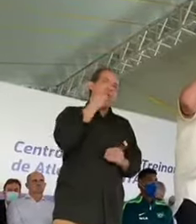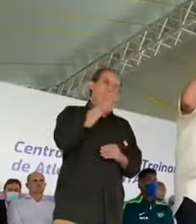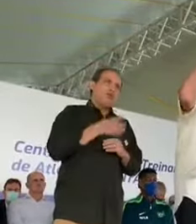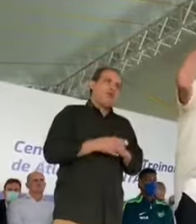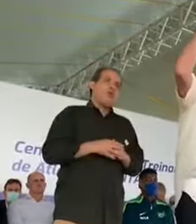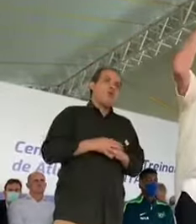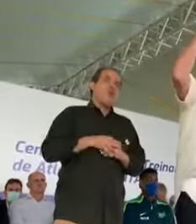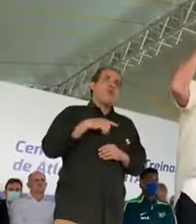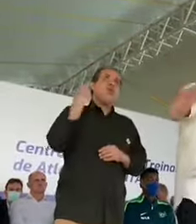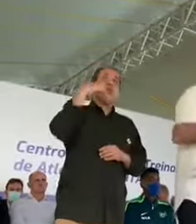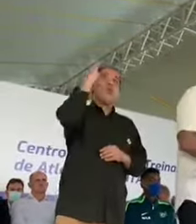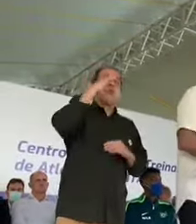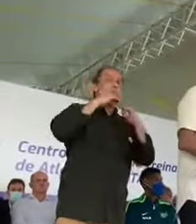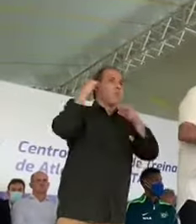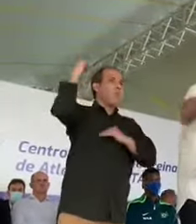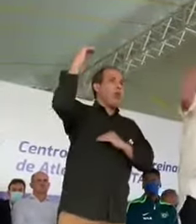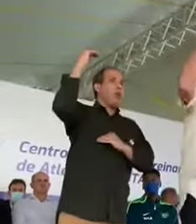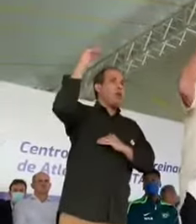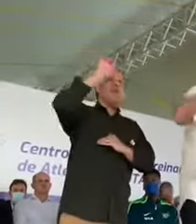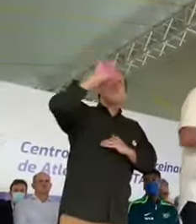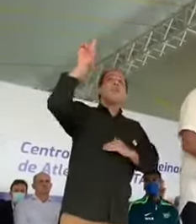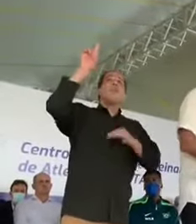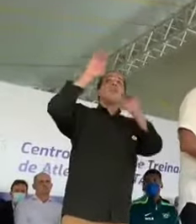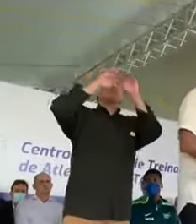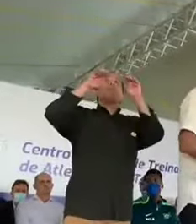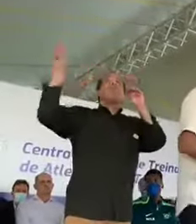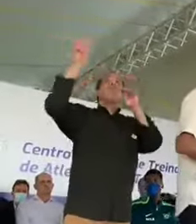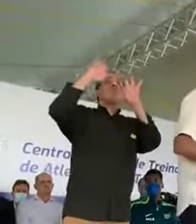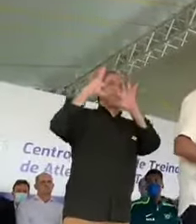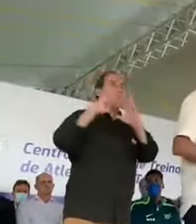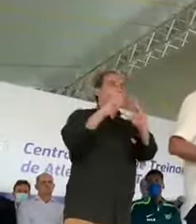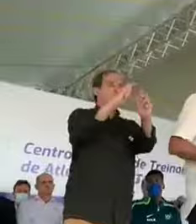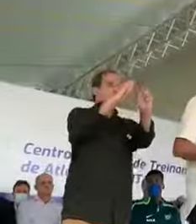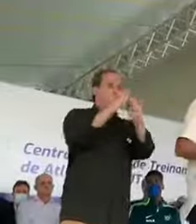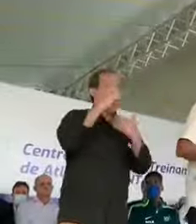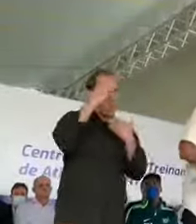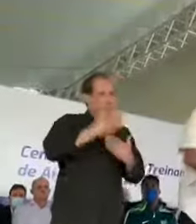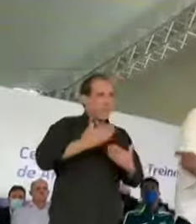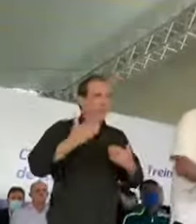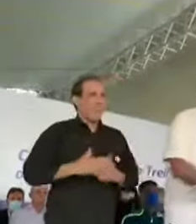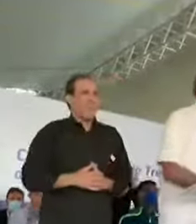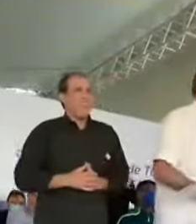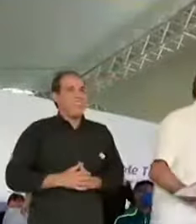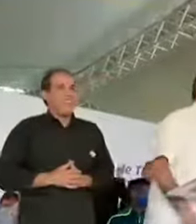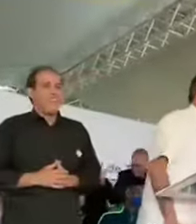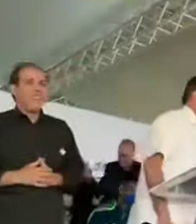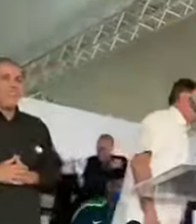O nosso Brasil acima de tudo e o nosso Deus acima de todos. Muito obrigado.